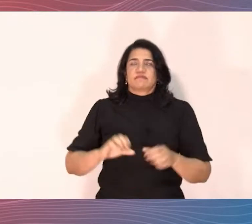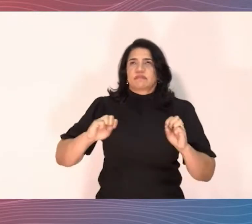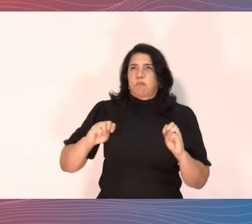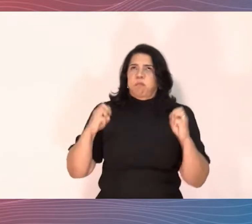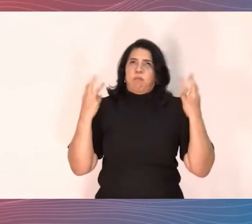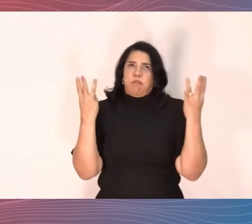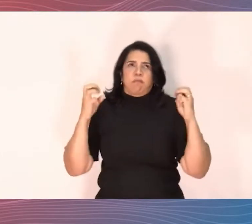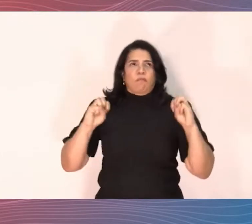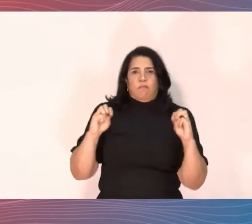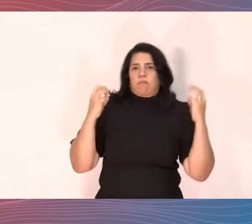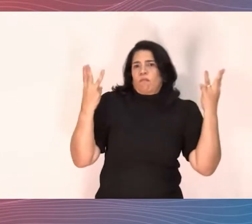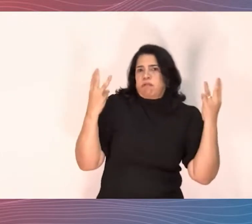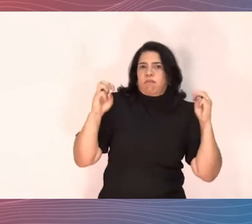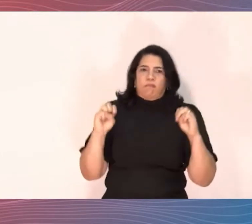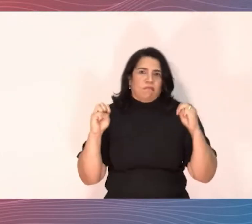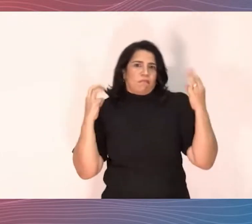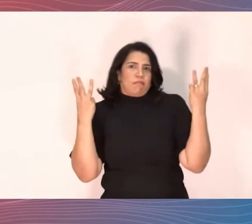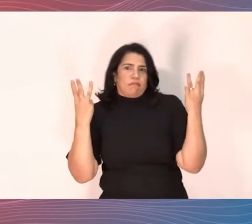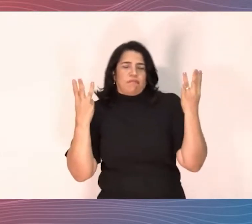bum. É?